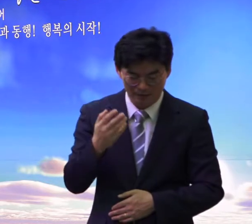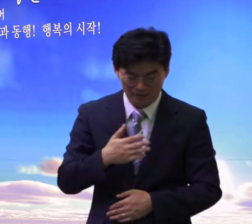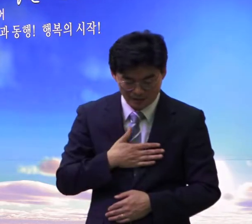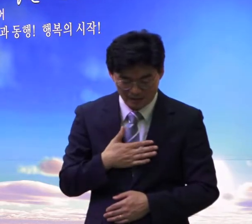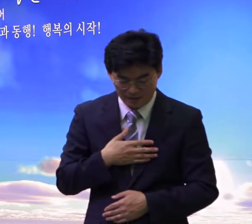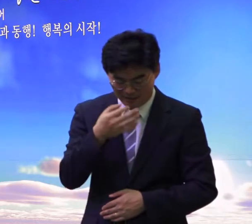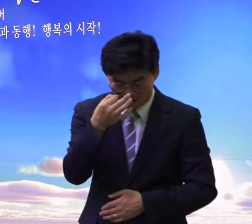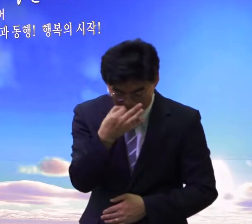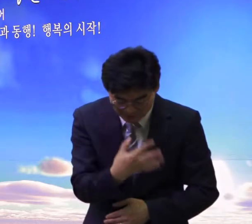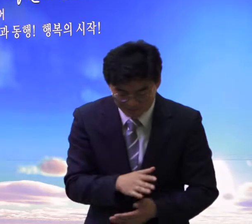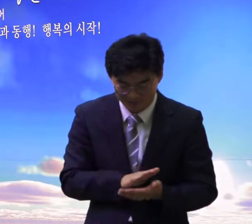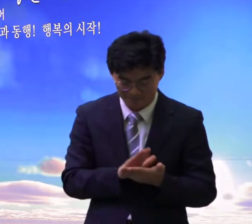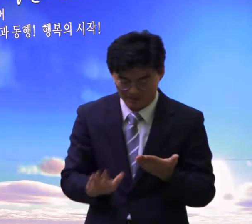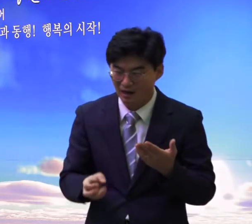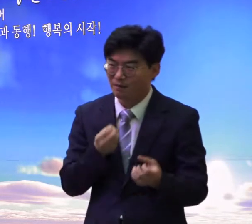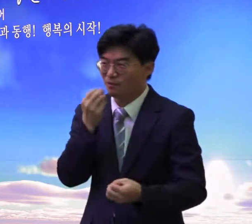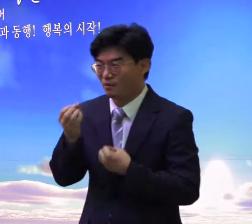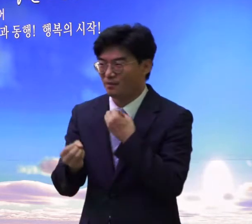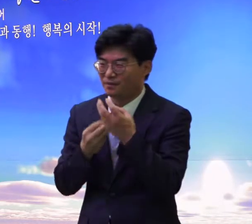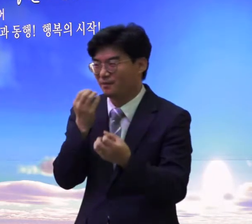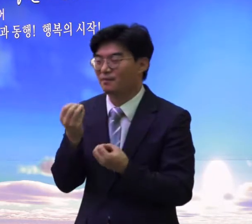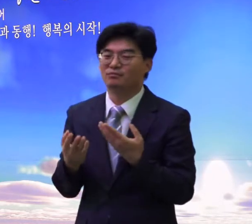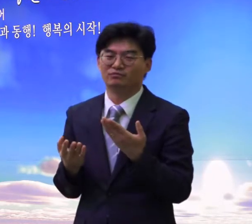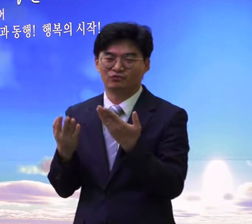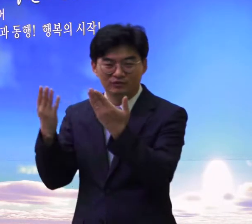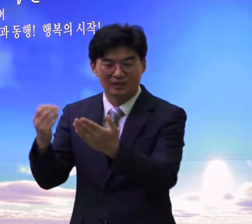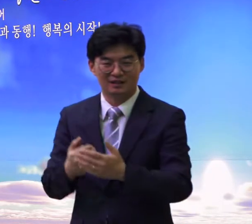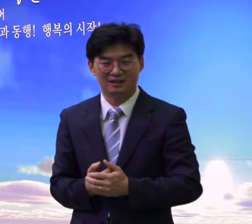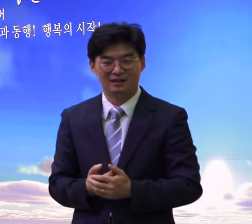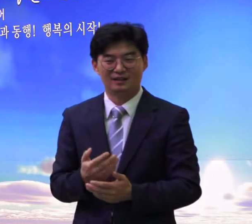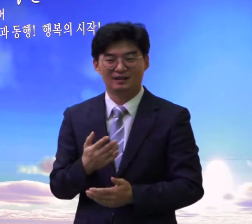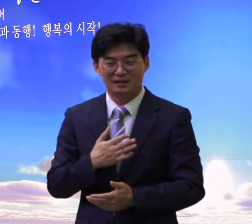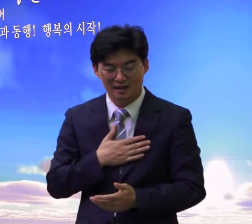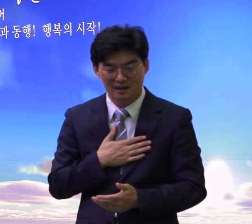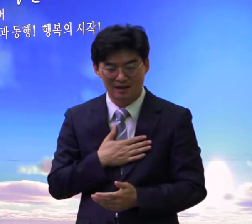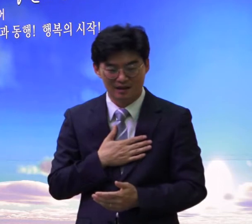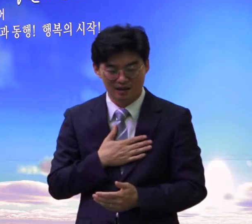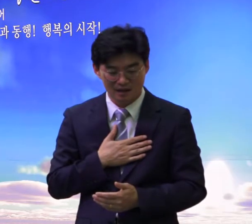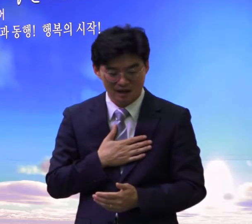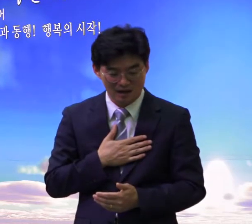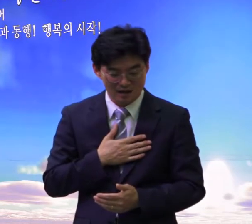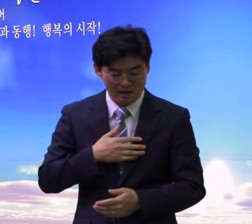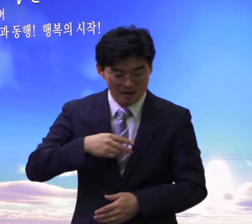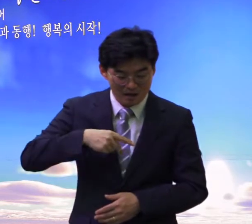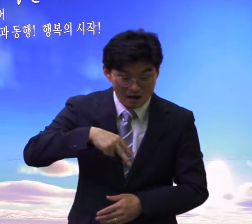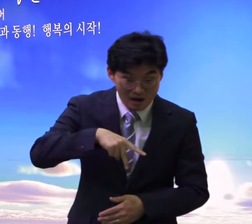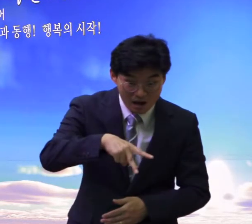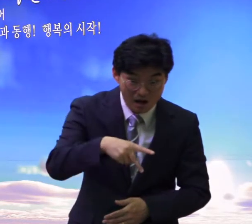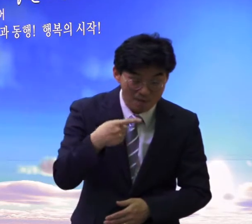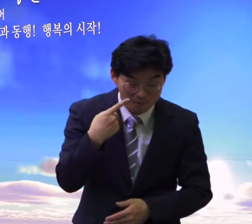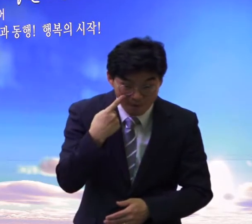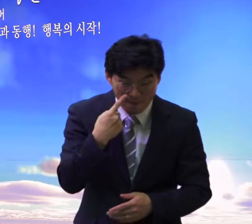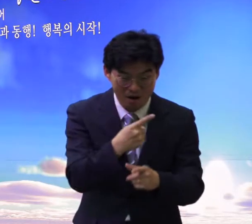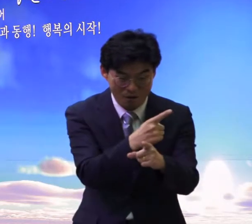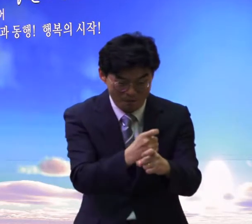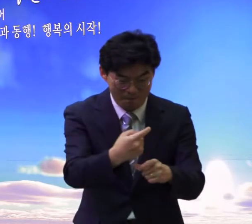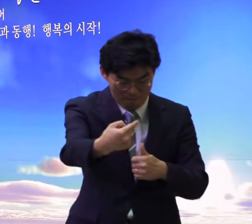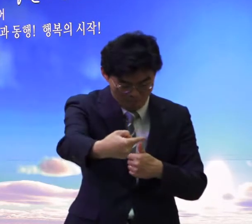때에도 주께서 내 길을 아셨나이다. 내가 가는 길에 그들이 나를 잡으려고 올무를